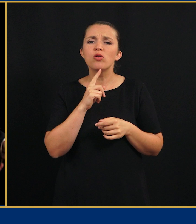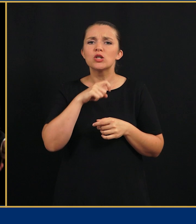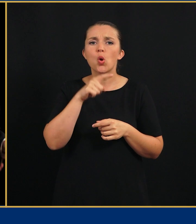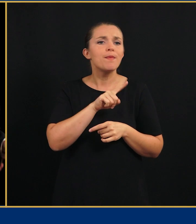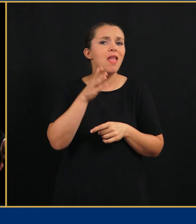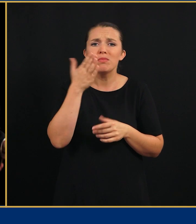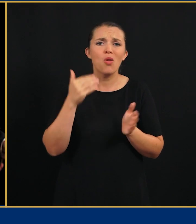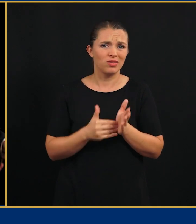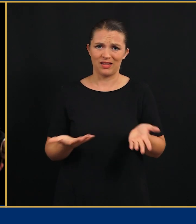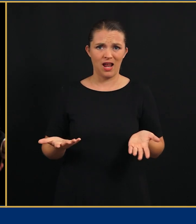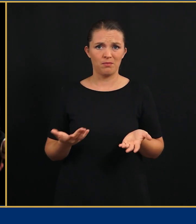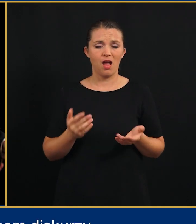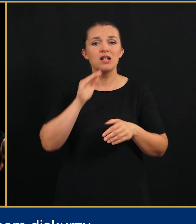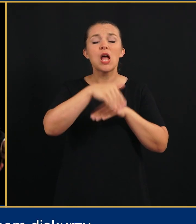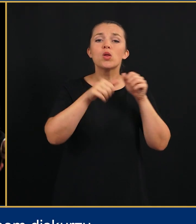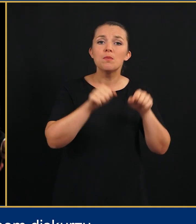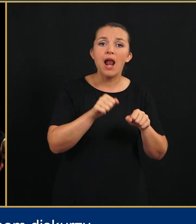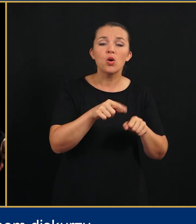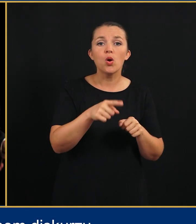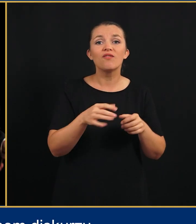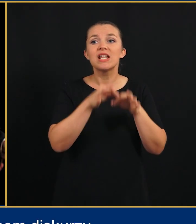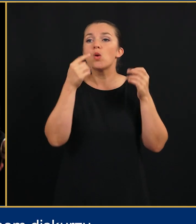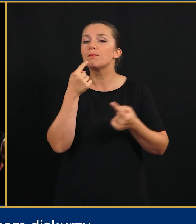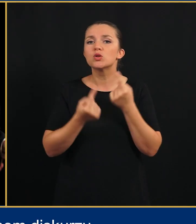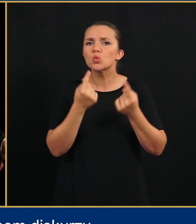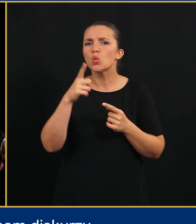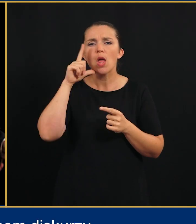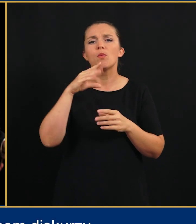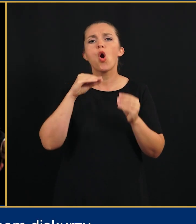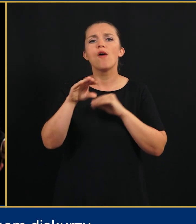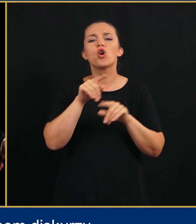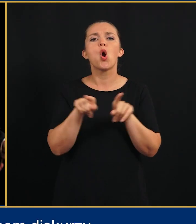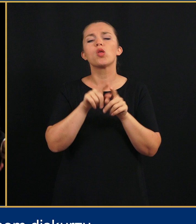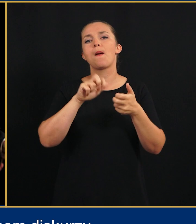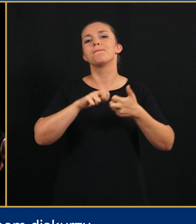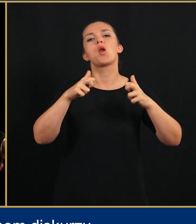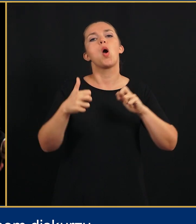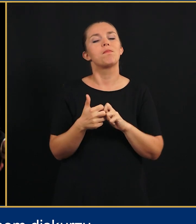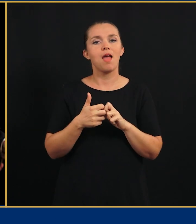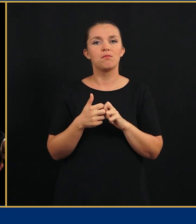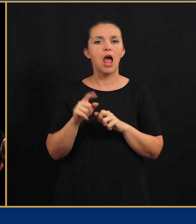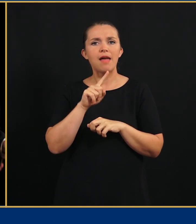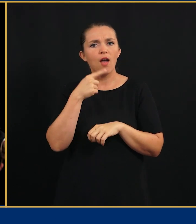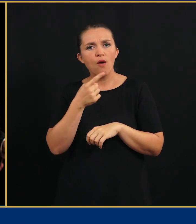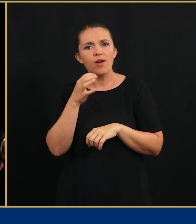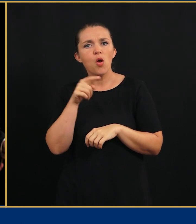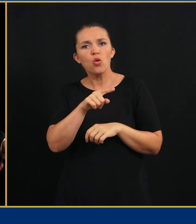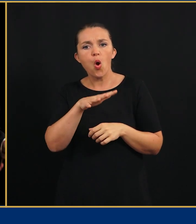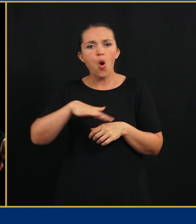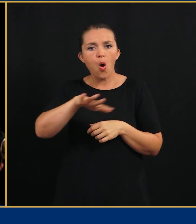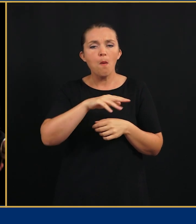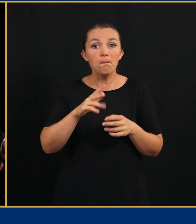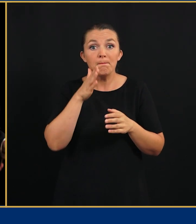zgodb ne bi bilo treba. O Zahodnem Balkanu se v javnem diskurzu v glavnem govori kot o problemu, manj pa kot o regiji